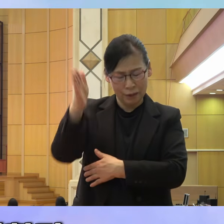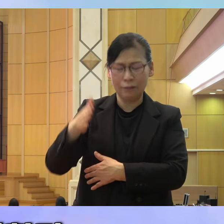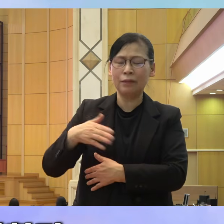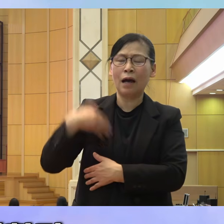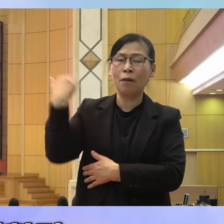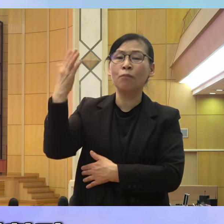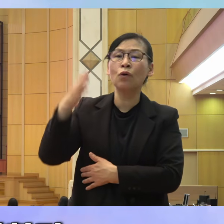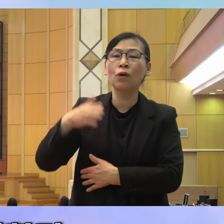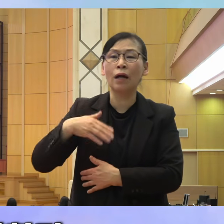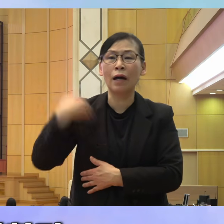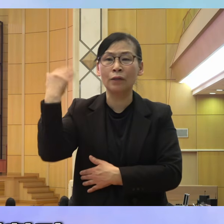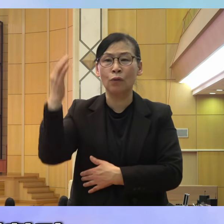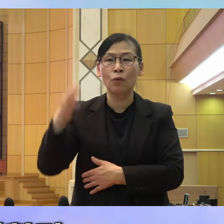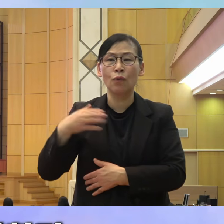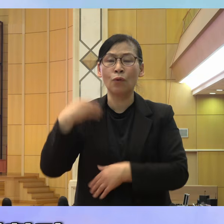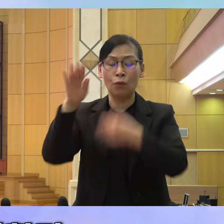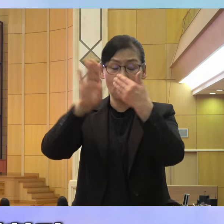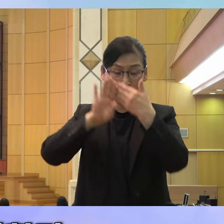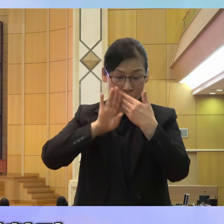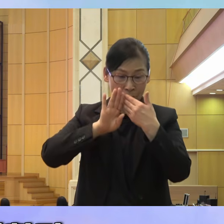내일은 난 몰라요.